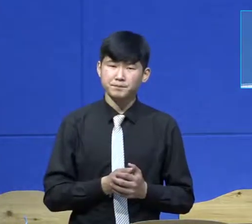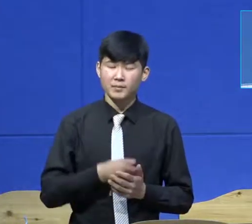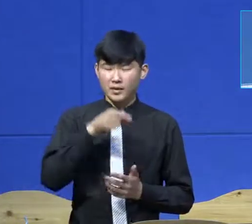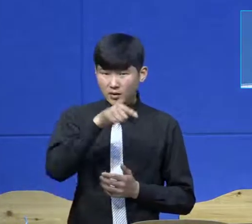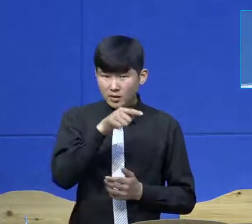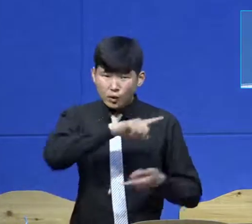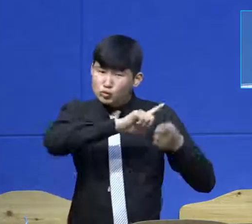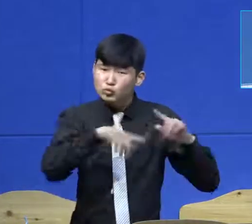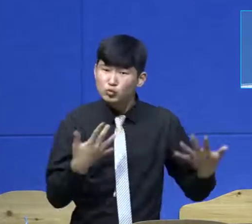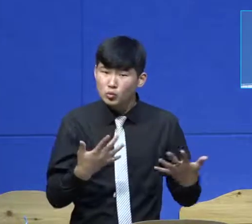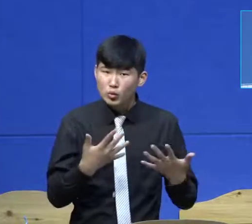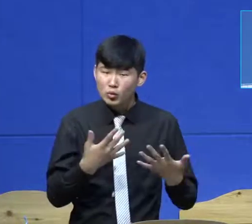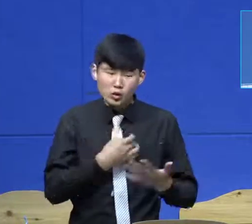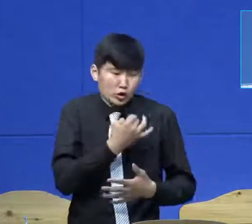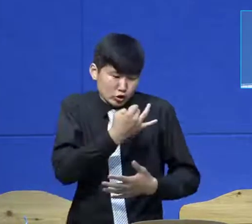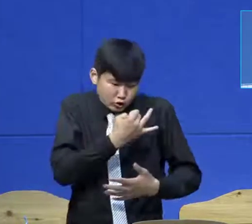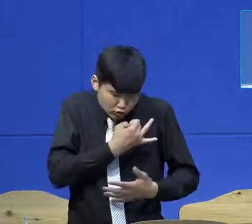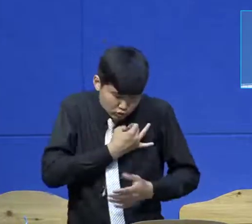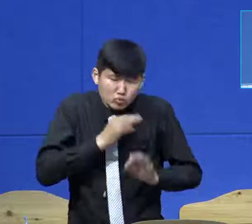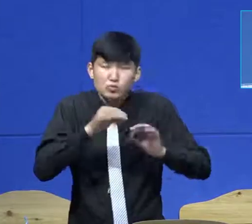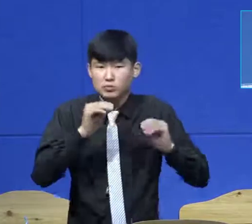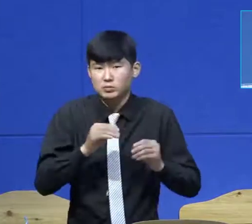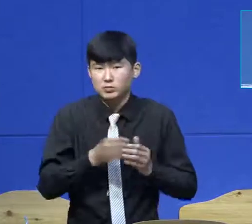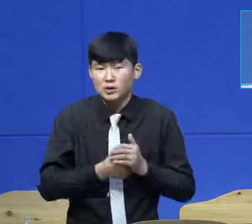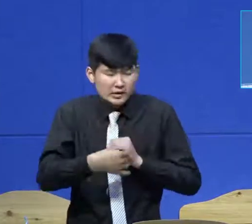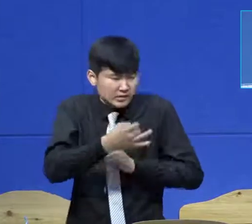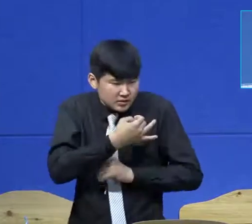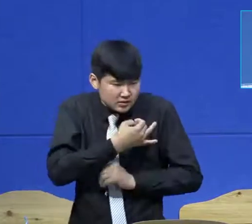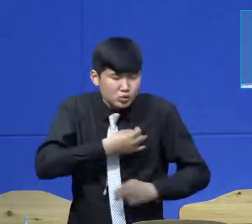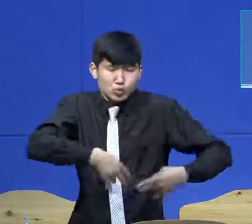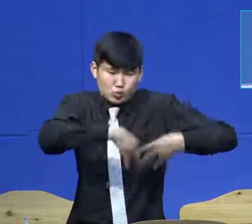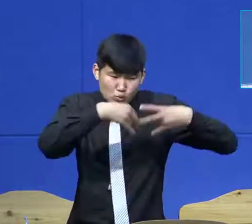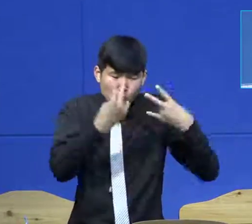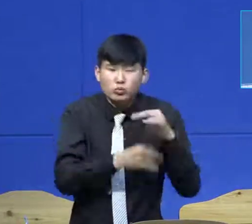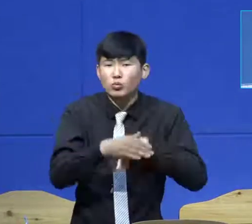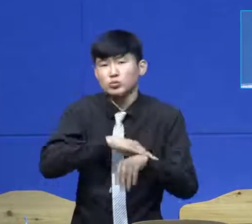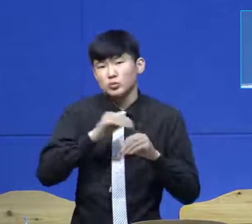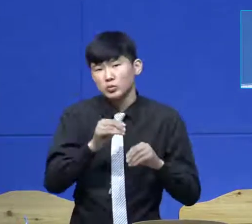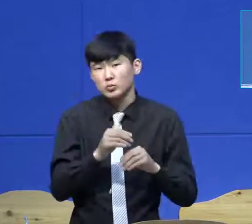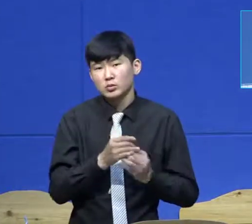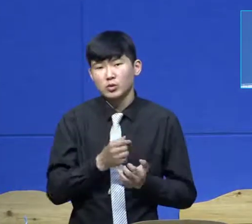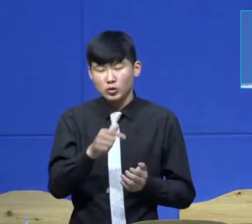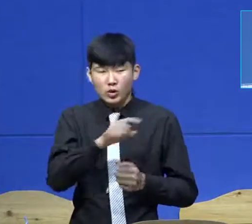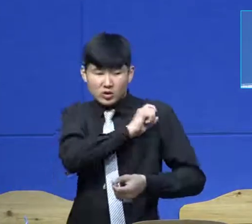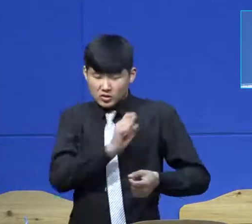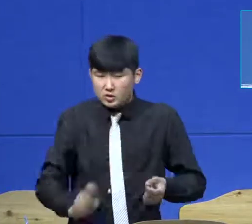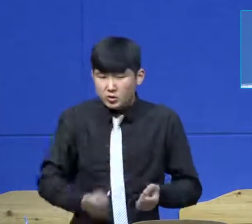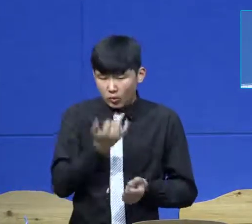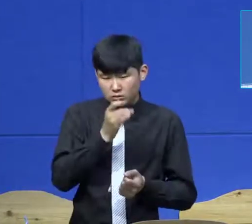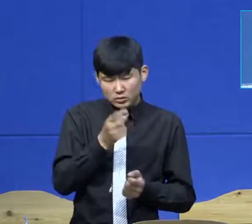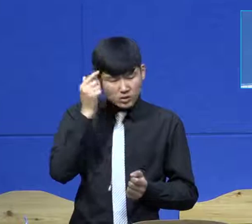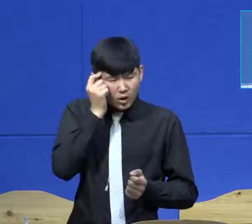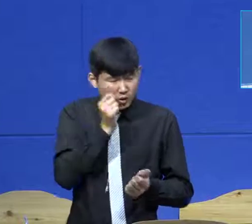энэ зөвсгөл юу вэ? Итгэлээр зөвтгөгдөн, итгэлээр нүглээ уучлуулна. Одоо бол Христийн урсгал туйлдаа